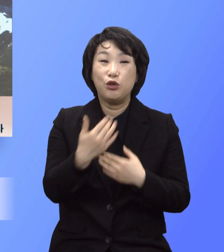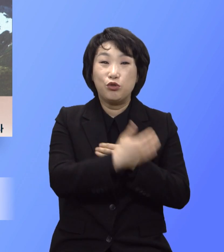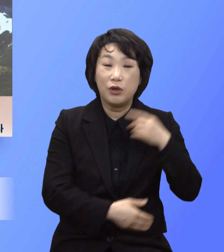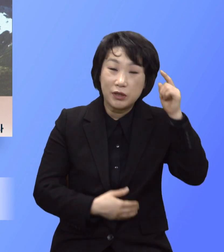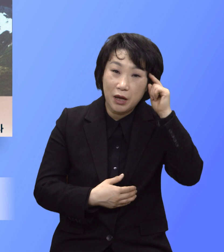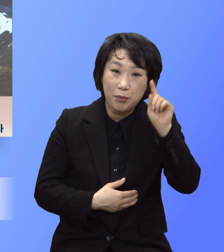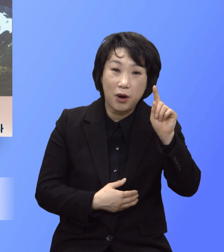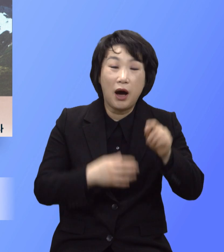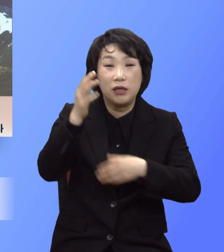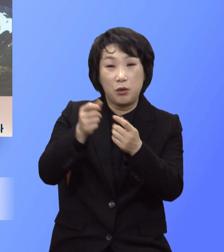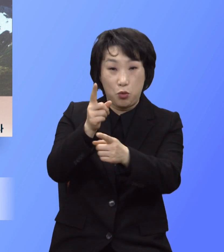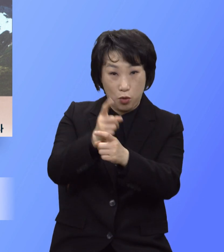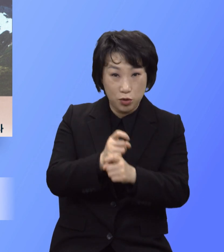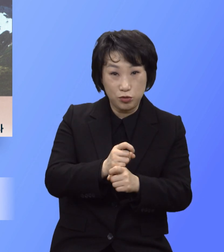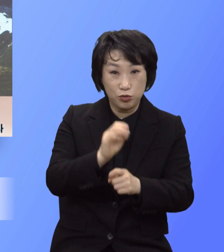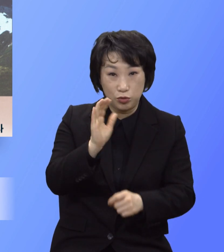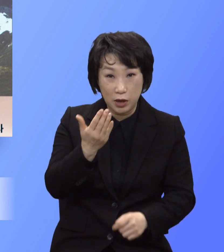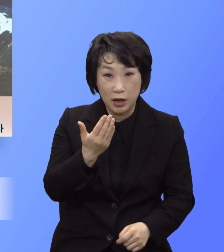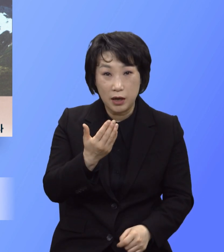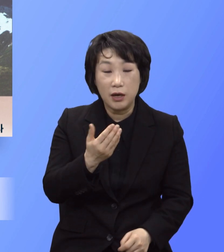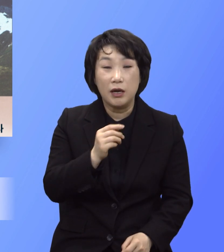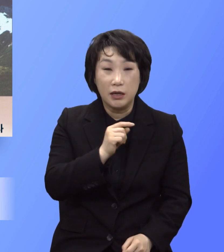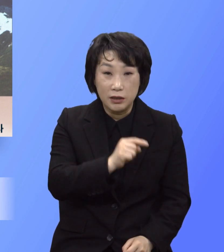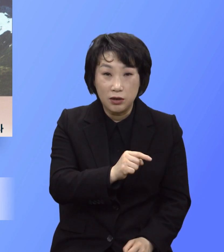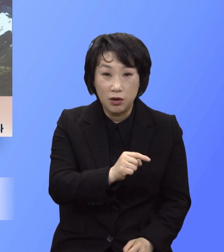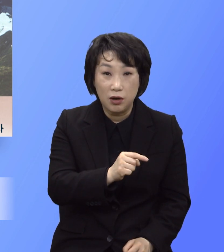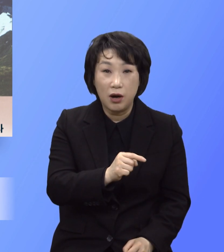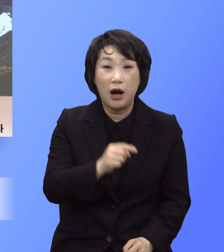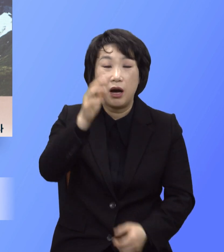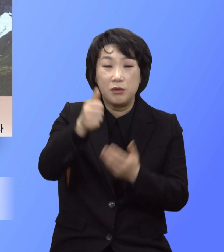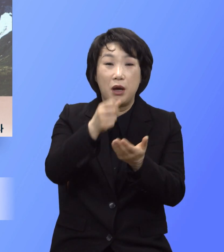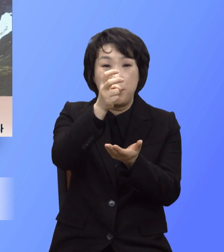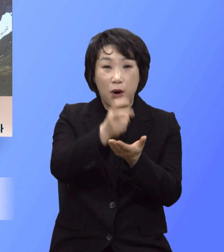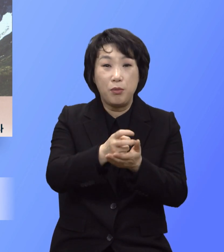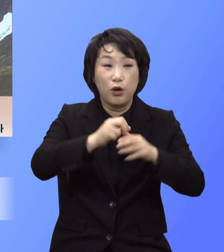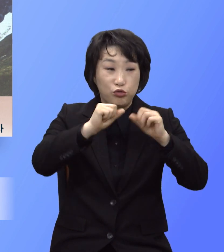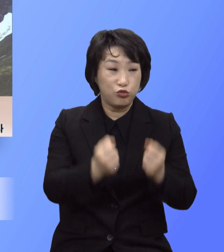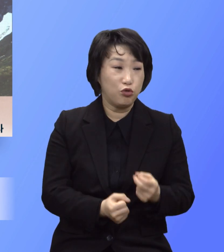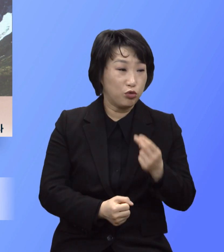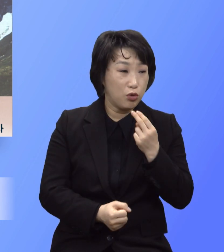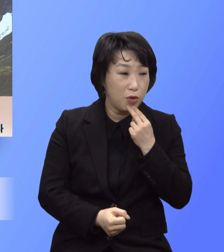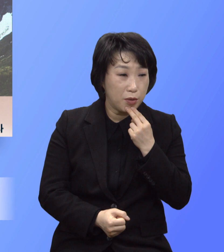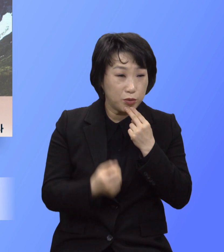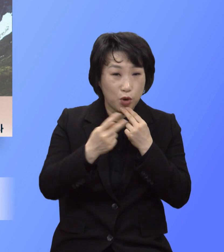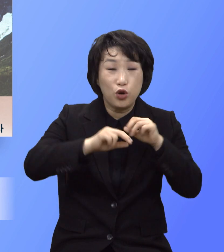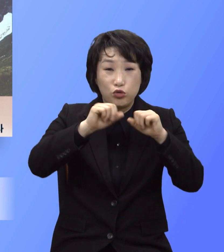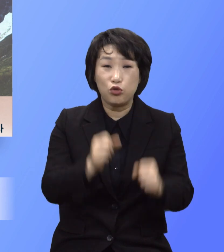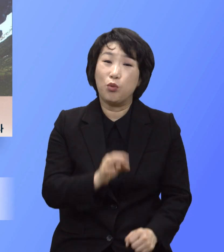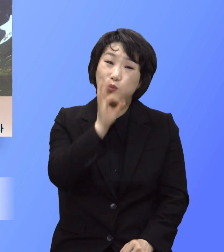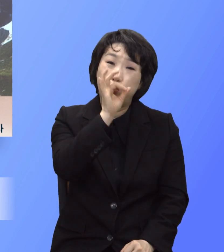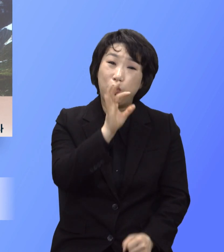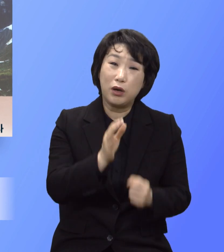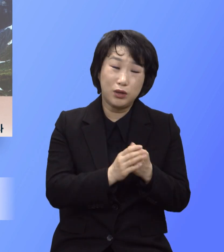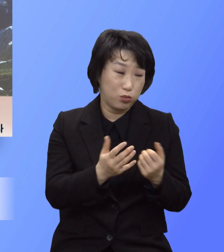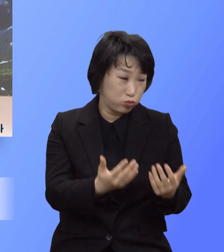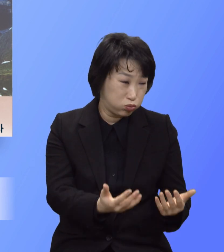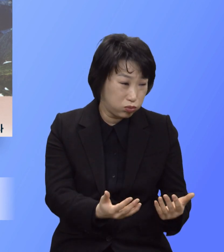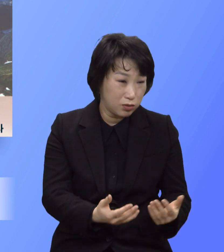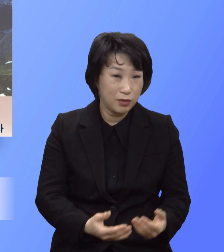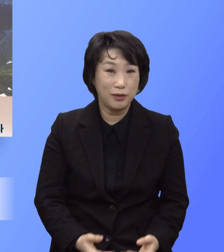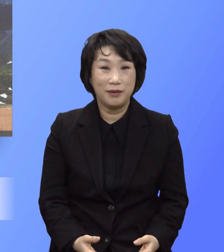육신의 생각은 하나님과 원수가 되나니 하나님의 법에 굴복치 아니할 뿐이라 할 수도